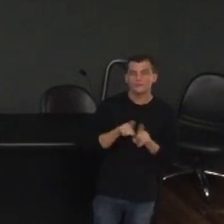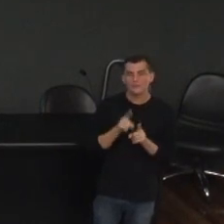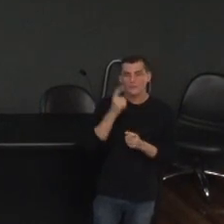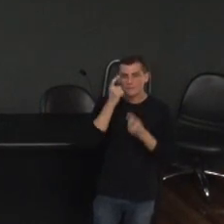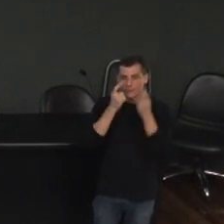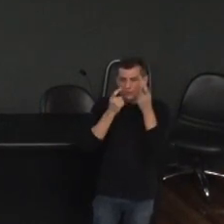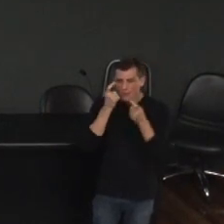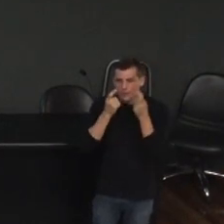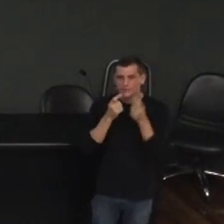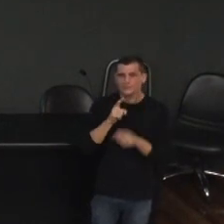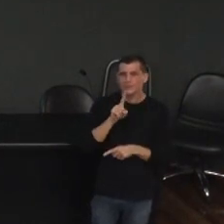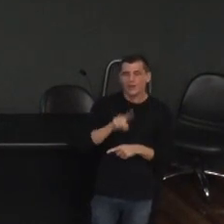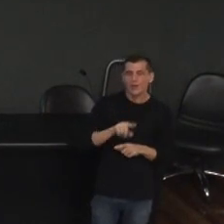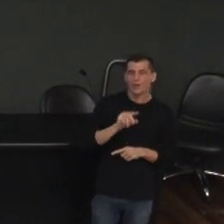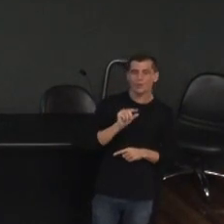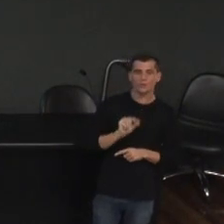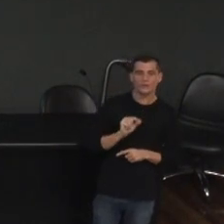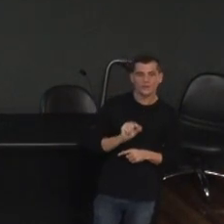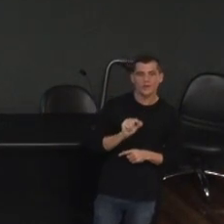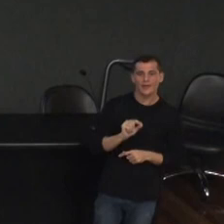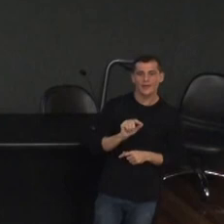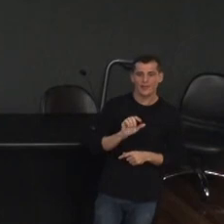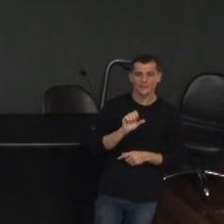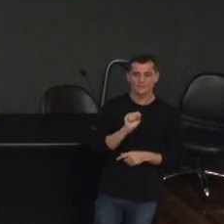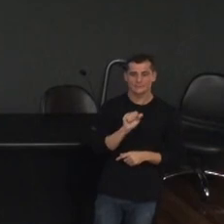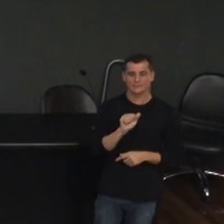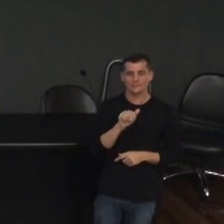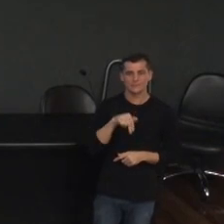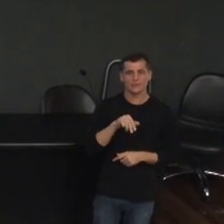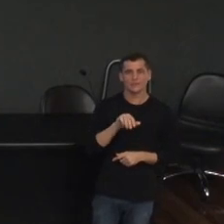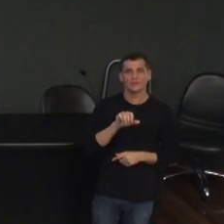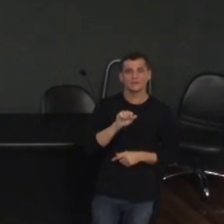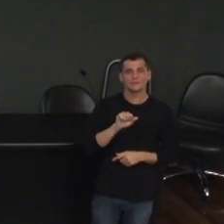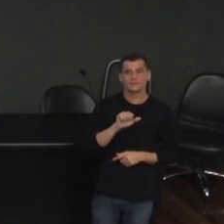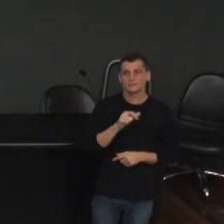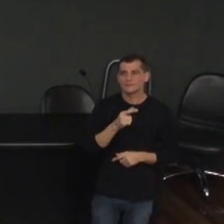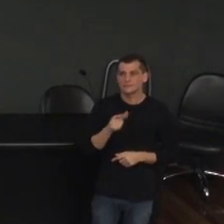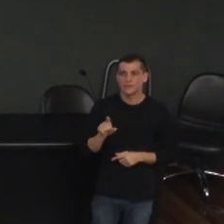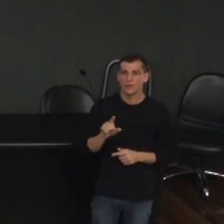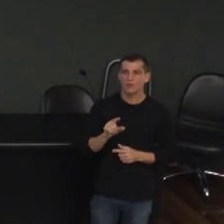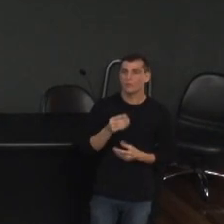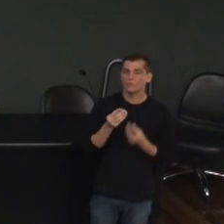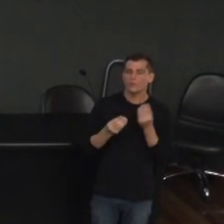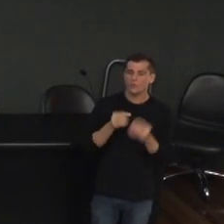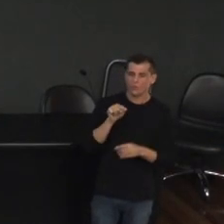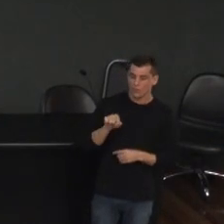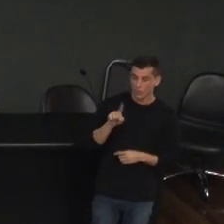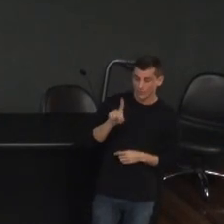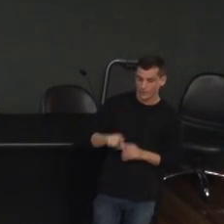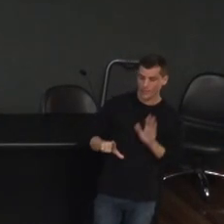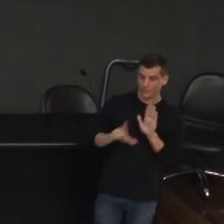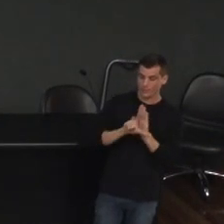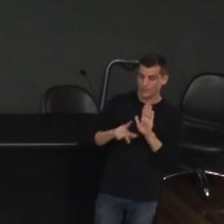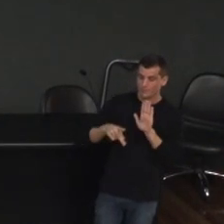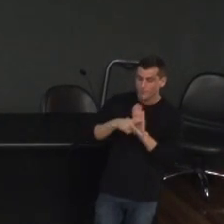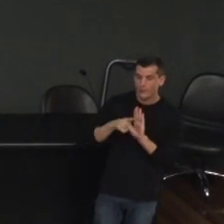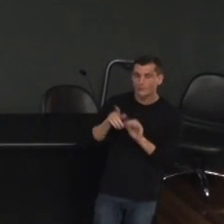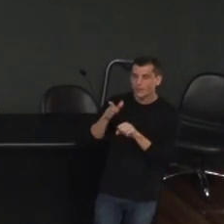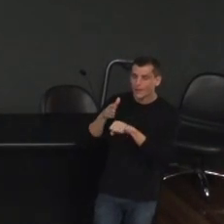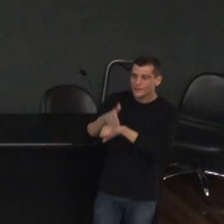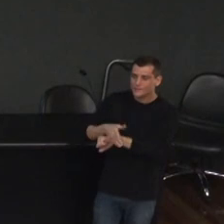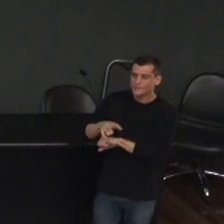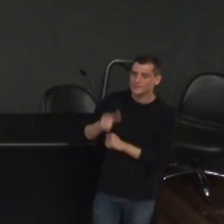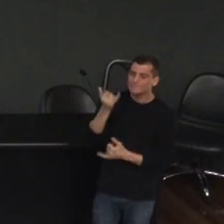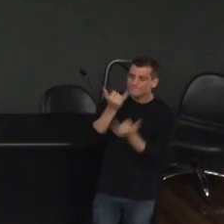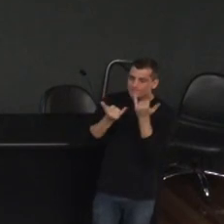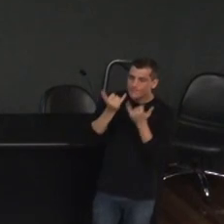por exemplo as sanções né e eu falei ontem que muito se discute sobre a lei de acesso à informação e